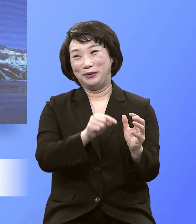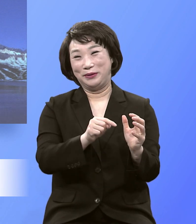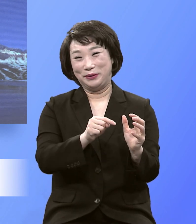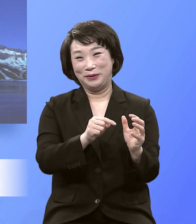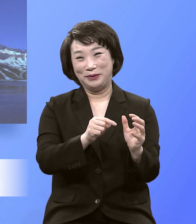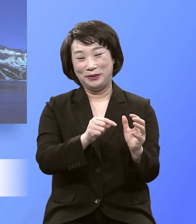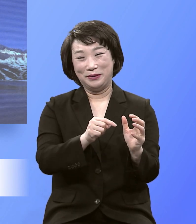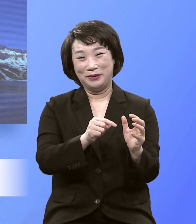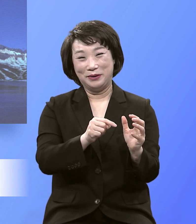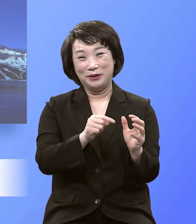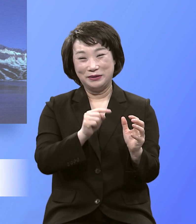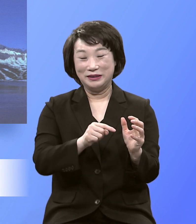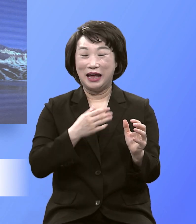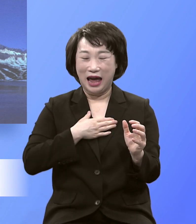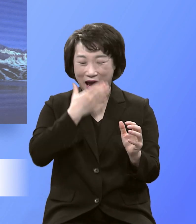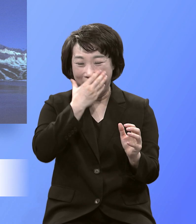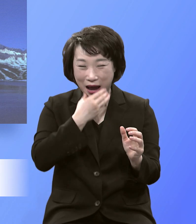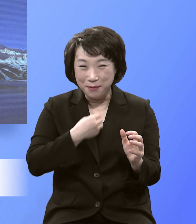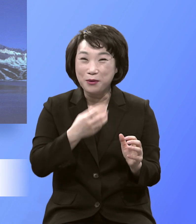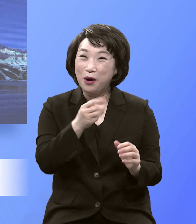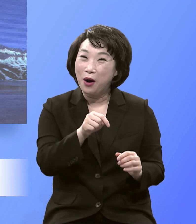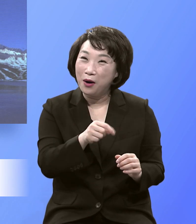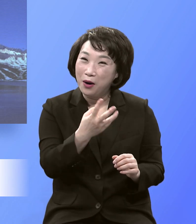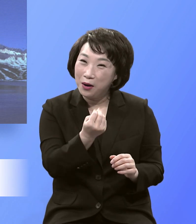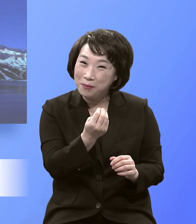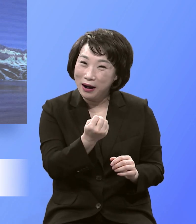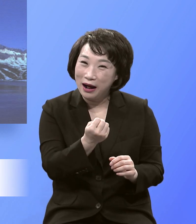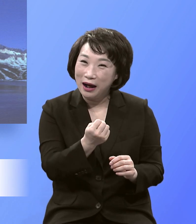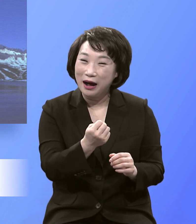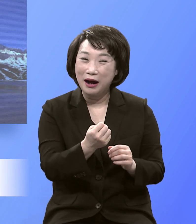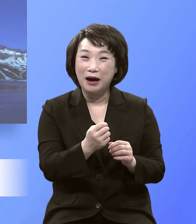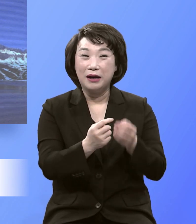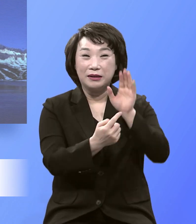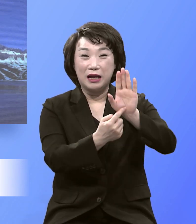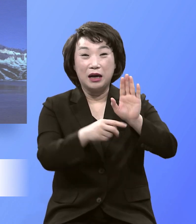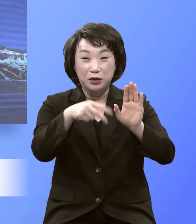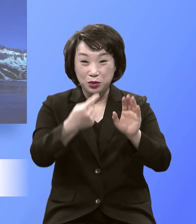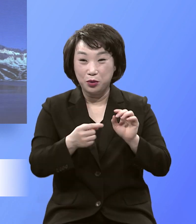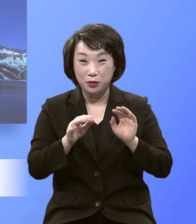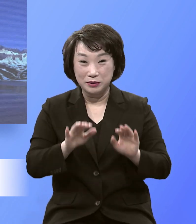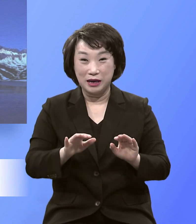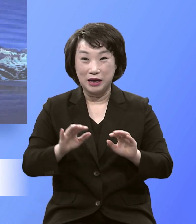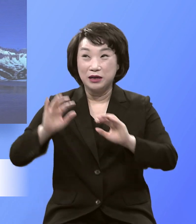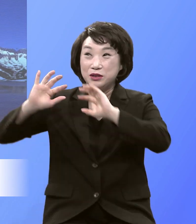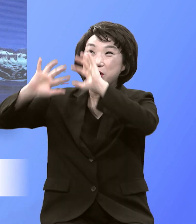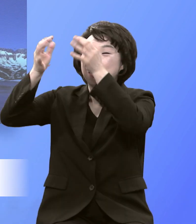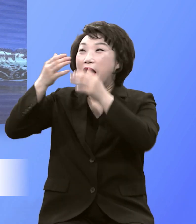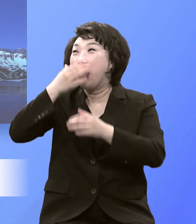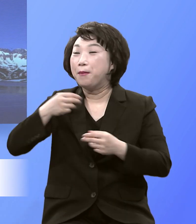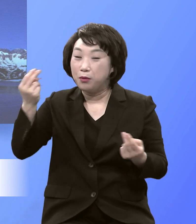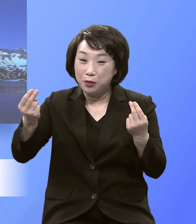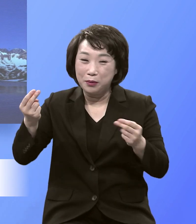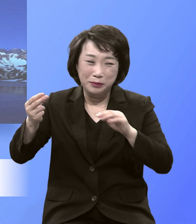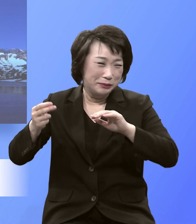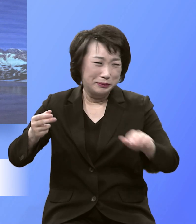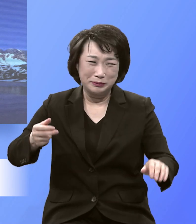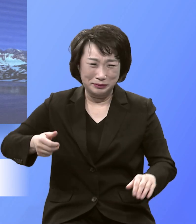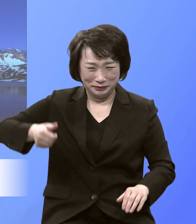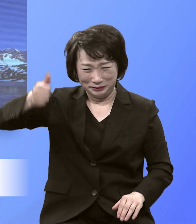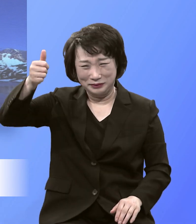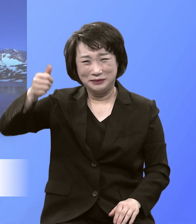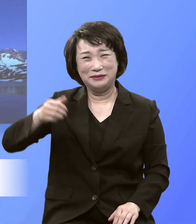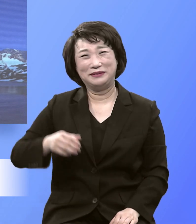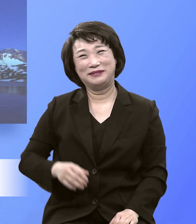총동원해서 얼마나 행복하다 말할지라도 그 행복의 표현이 안 돼.